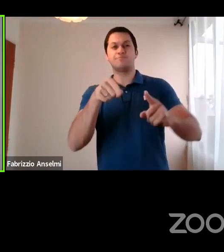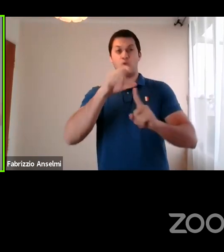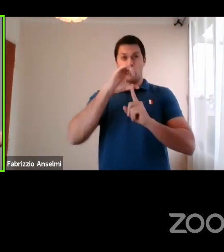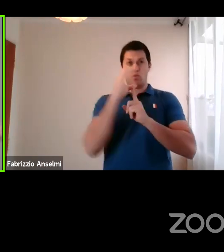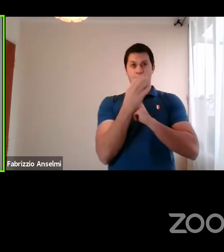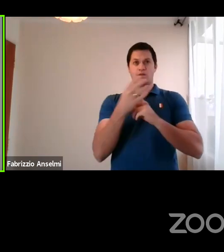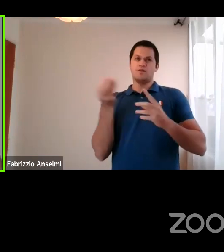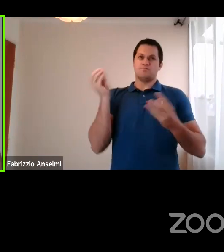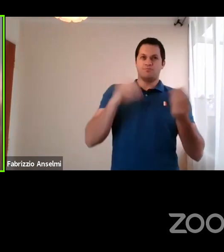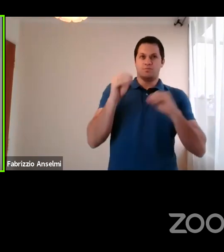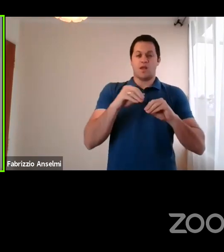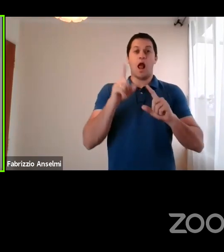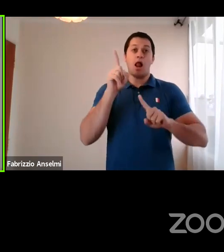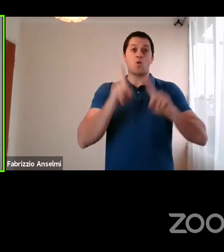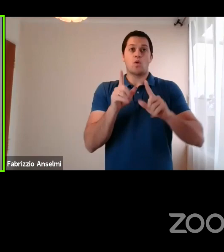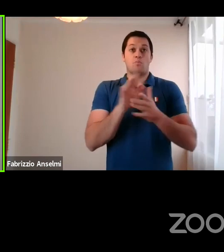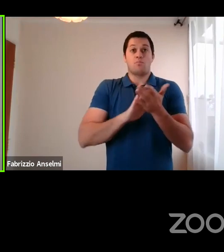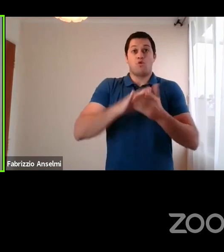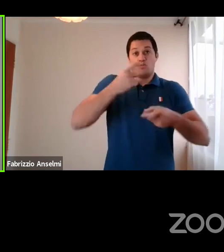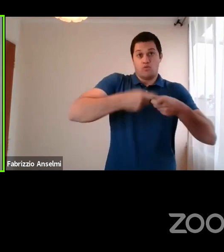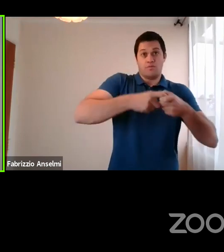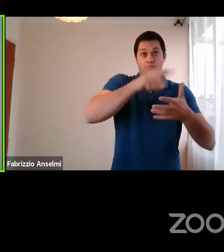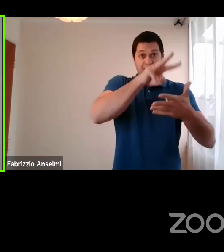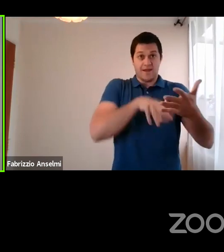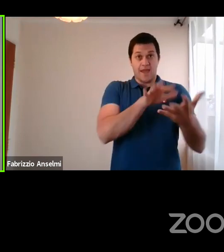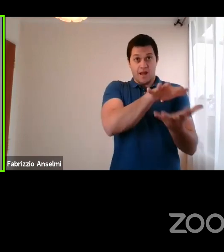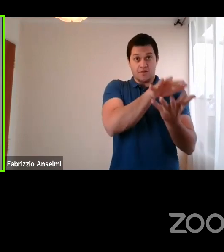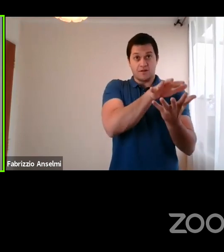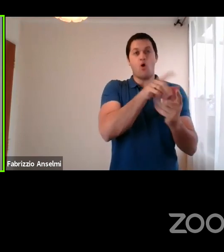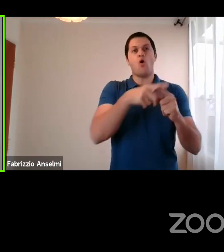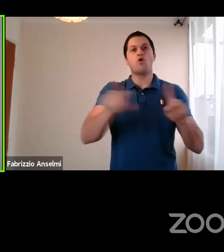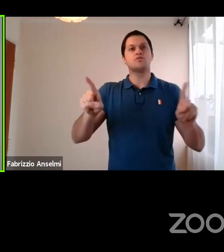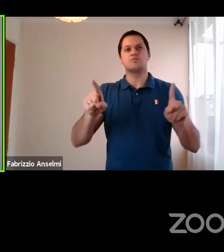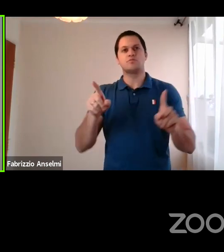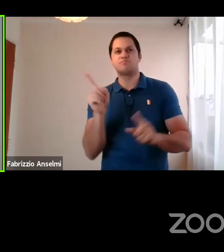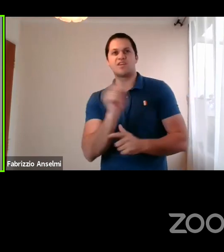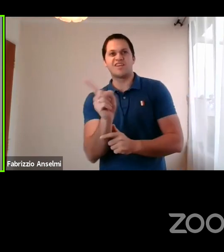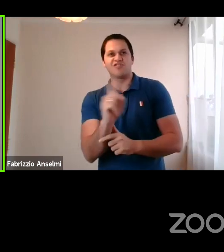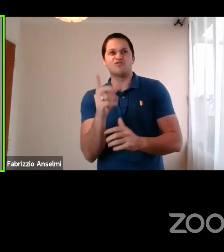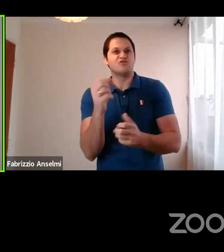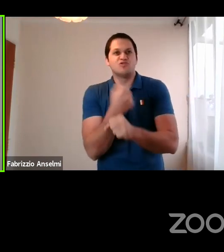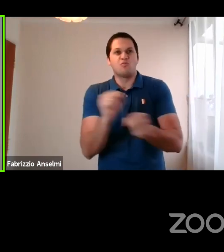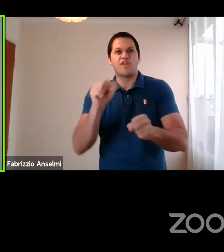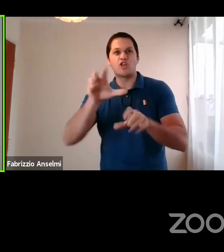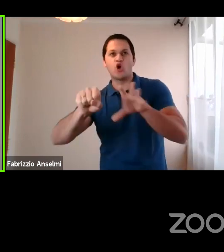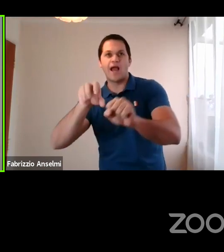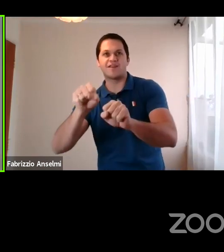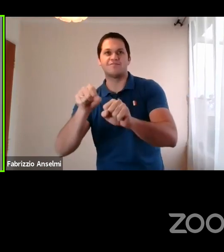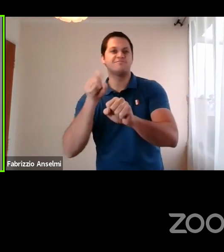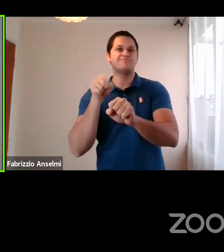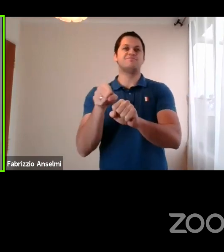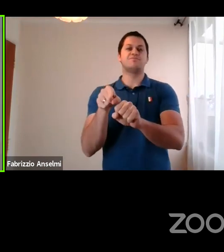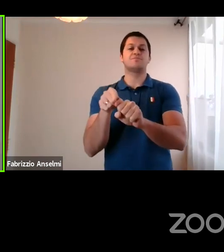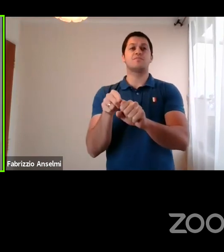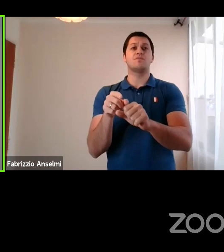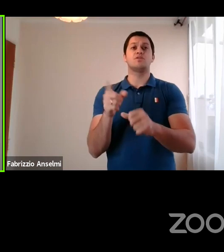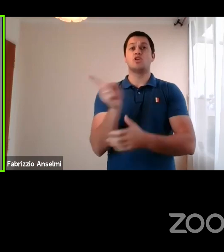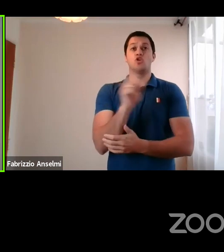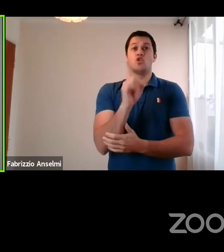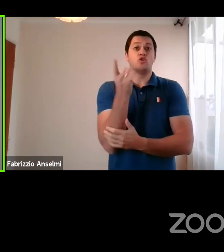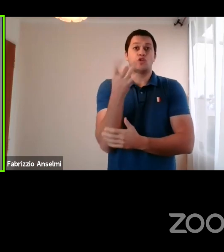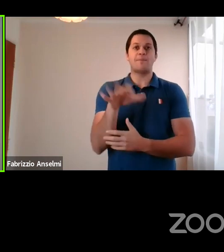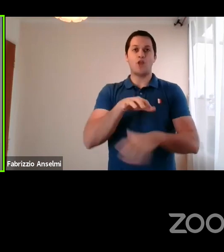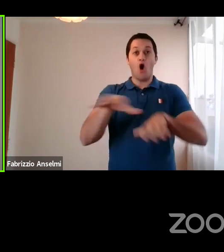sean tangibles, el patrimonio material, e intangibles, el patrimonio inmaterial, ¿ya? Por lo tanto, no solamente los objetos pueden